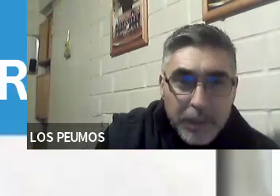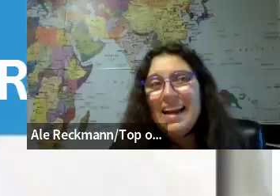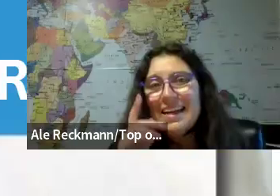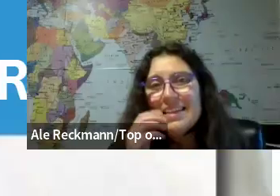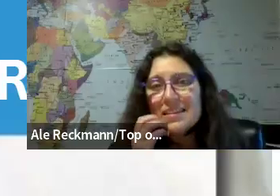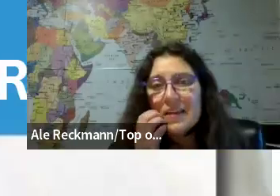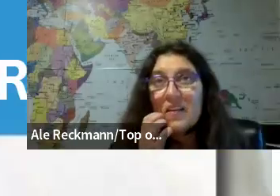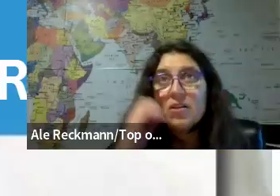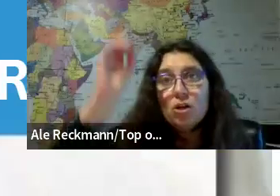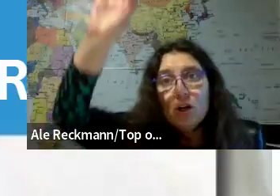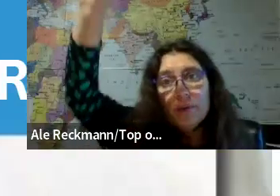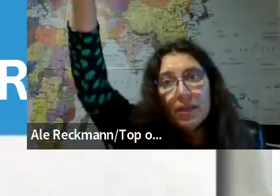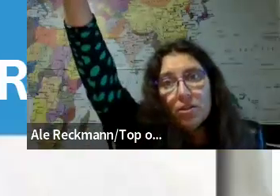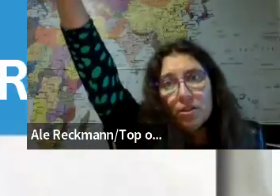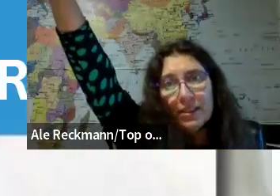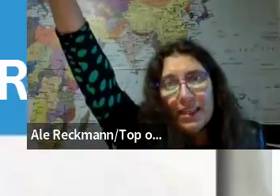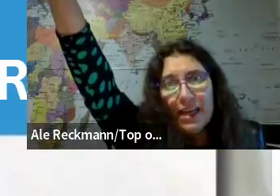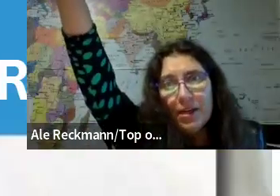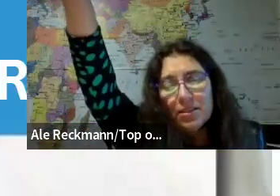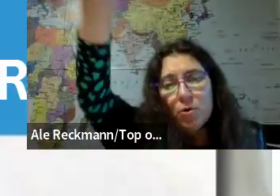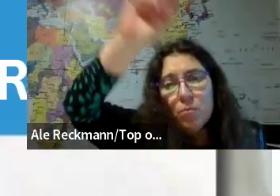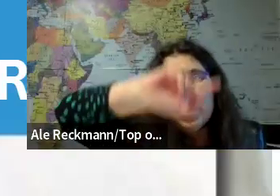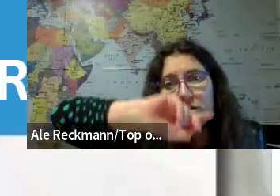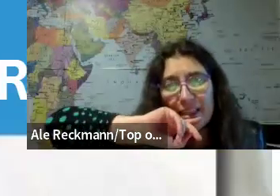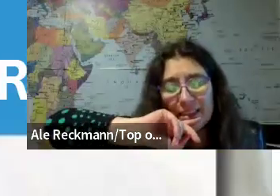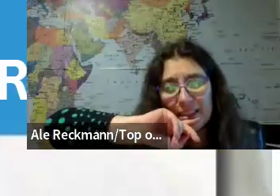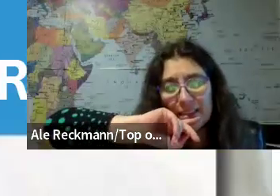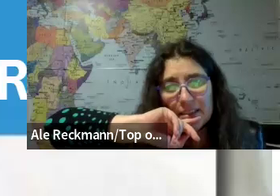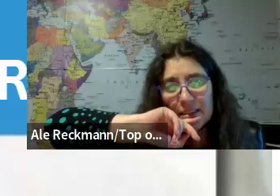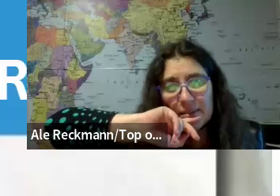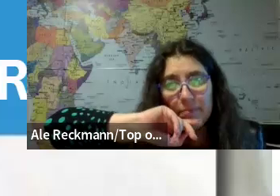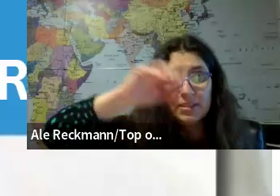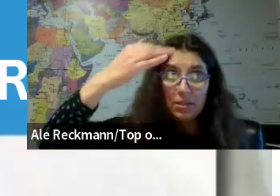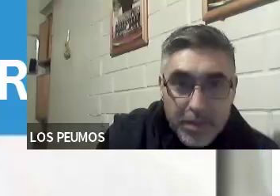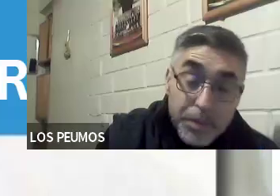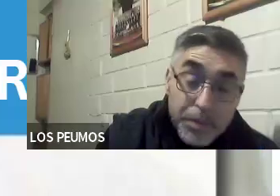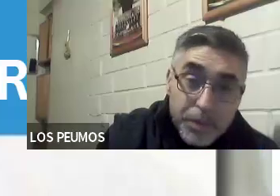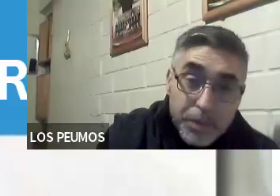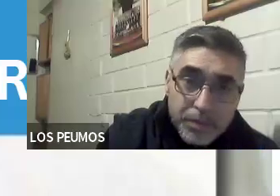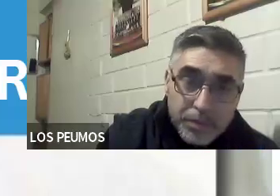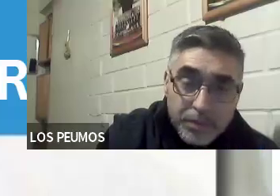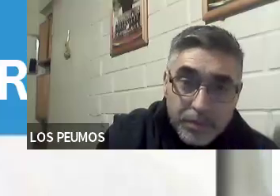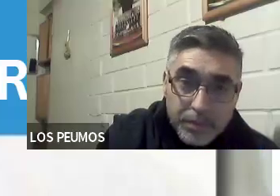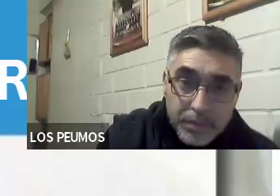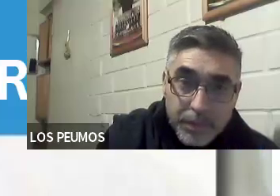No, altura. el alcance. Yo los objetos los tengo que tener a máximo 1,20 m. Sí, sí, Pensando en la pero silla, después la